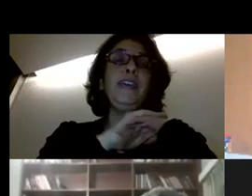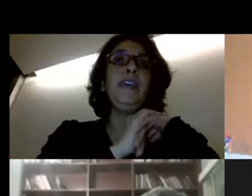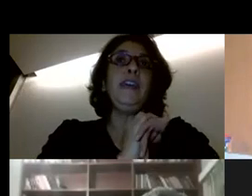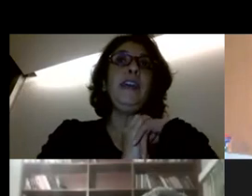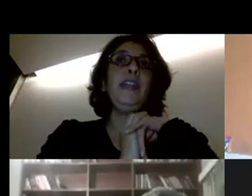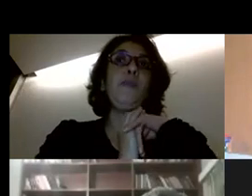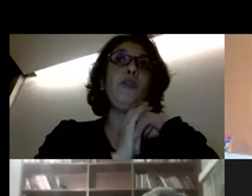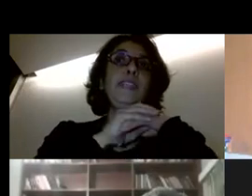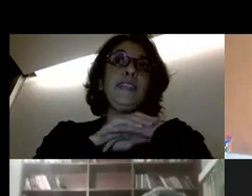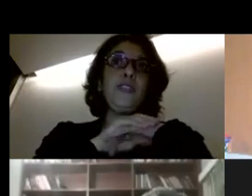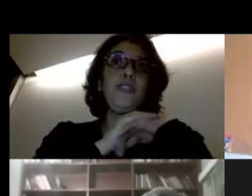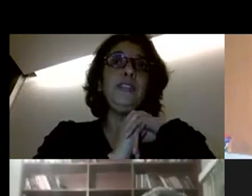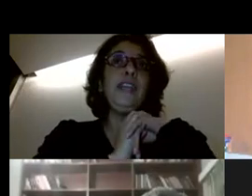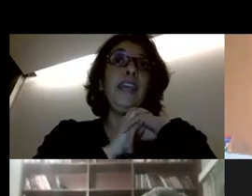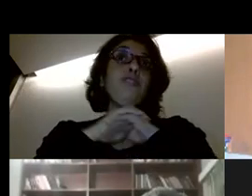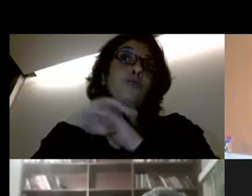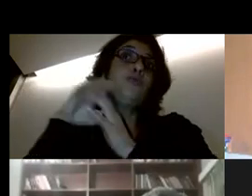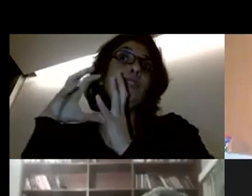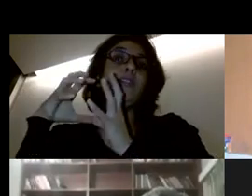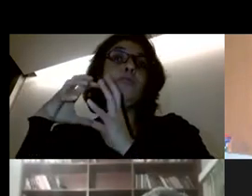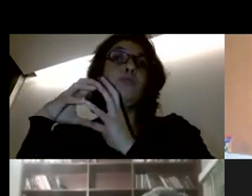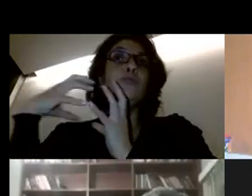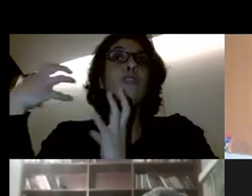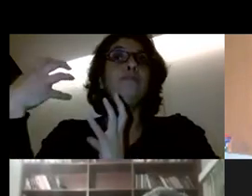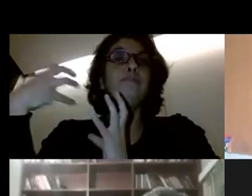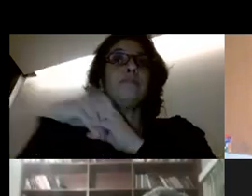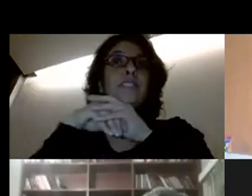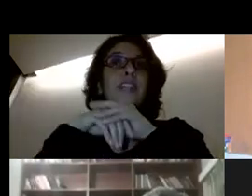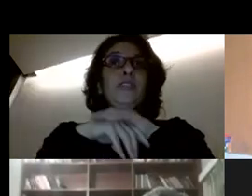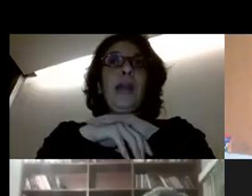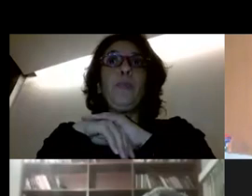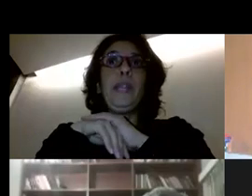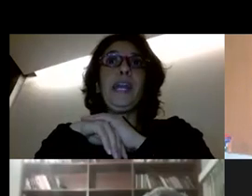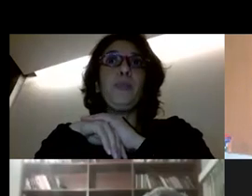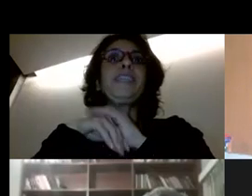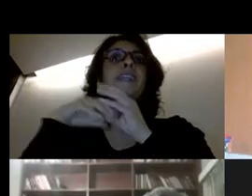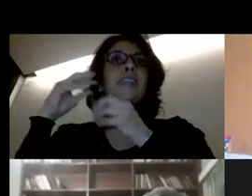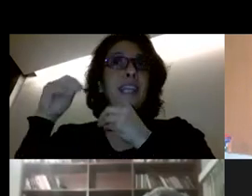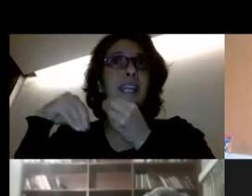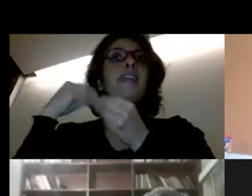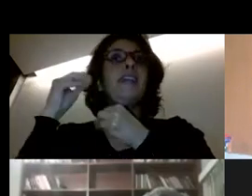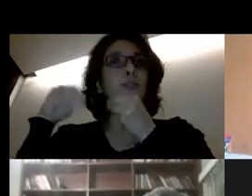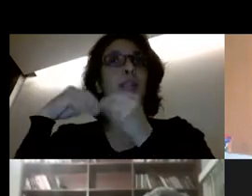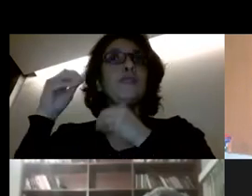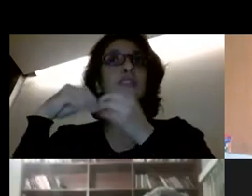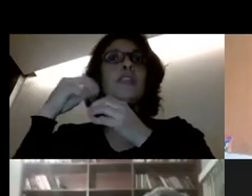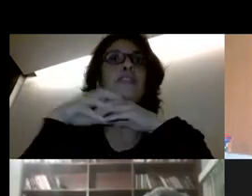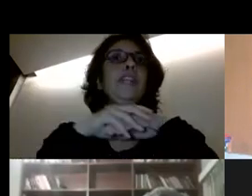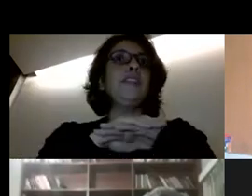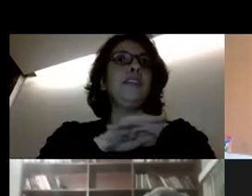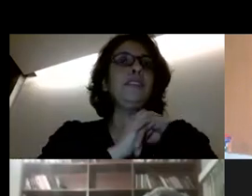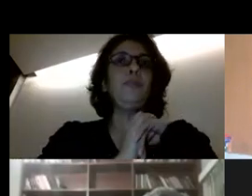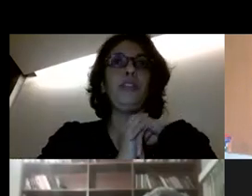porque la modalización es una construcción, ¿cierto?, más compleja porque requiere de la articulación